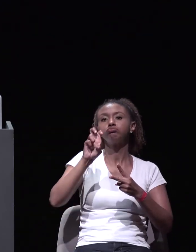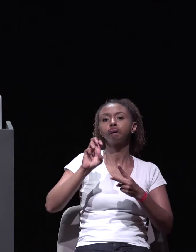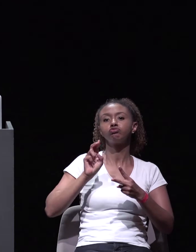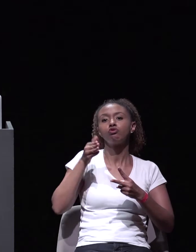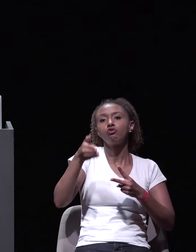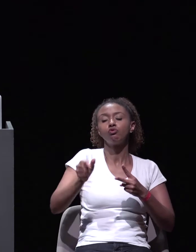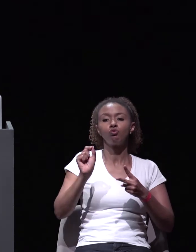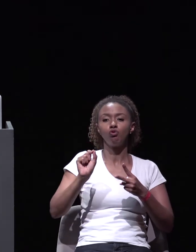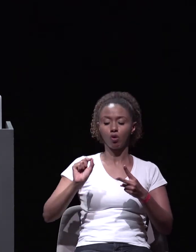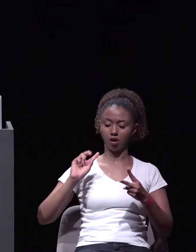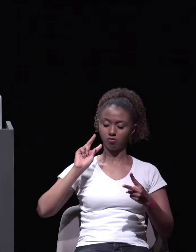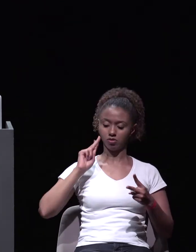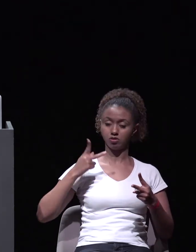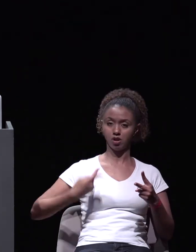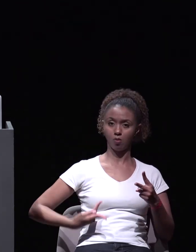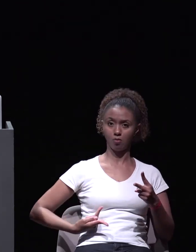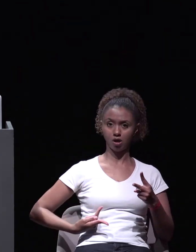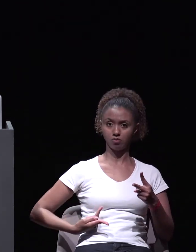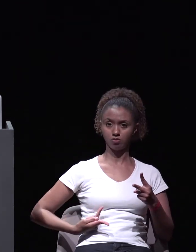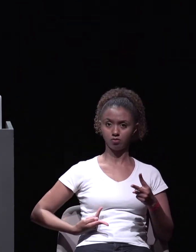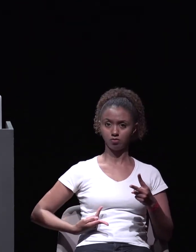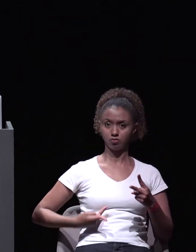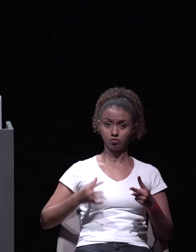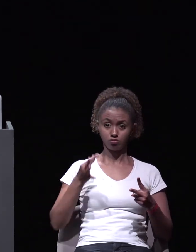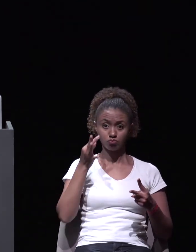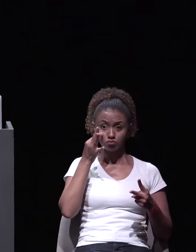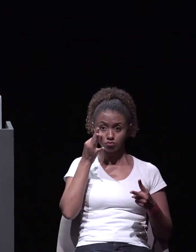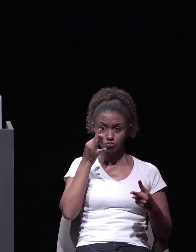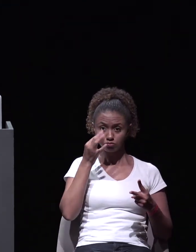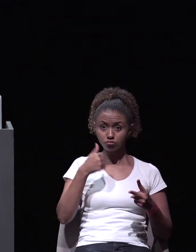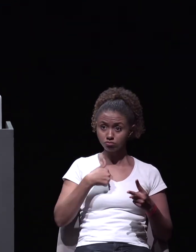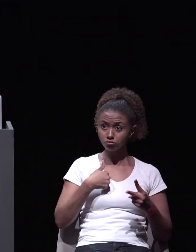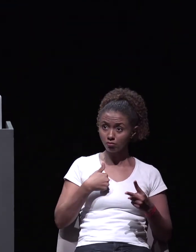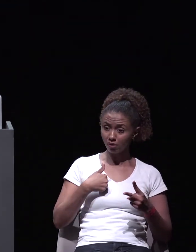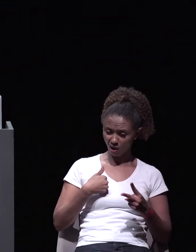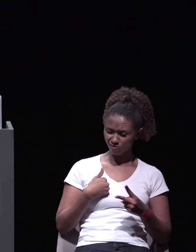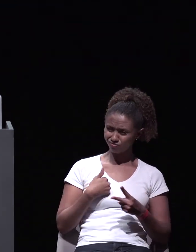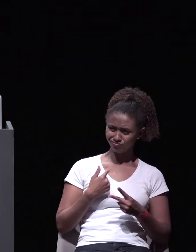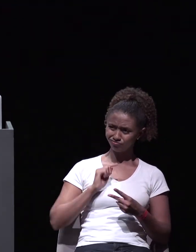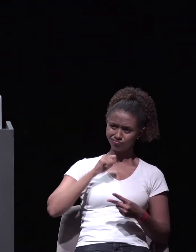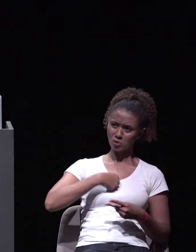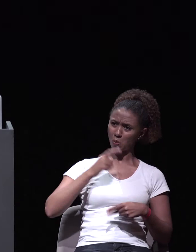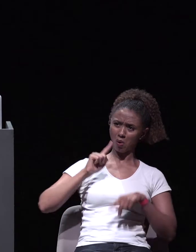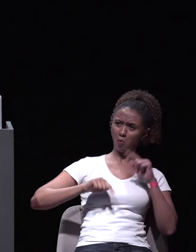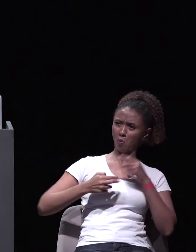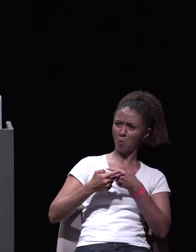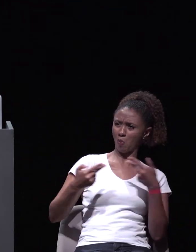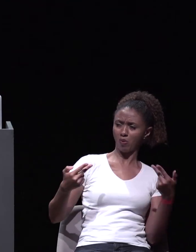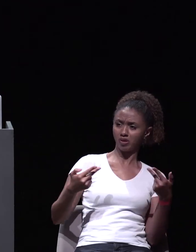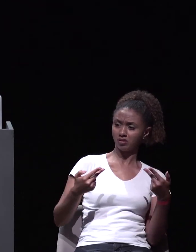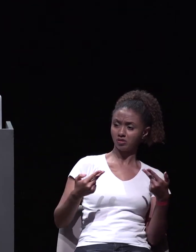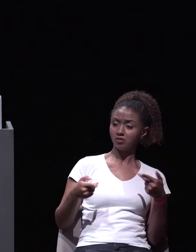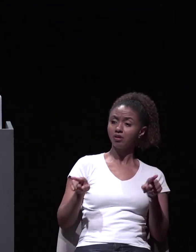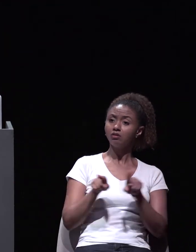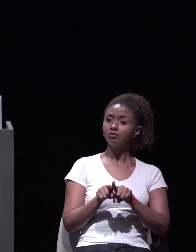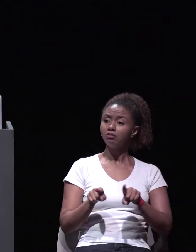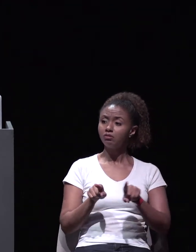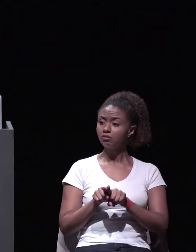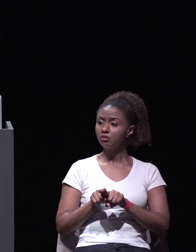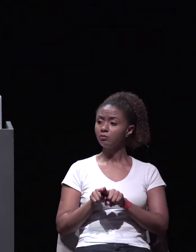Eu não sou eu do gênero humano, porque sou tratado como coisa, né? E, ao mesmo